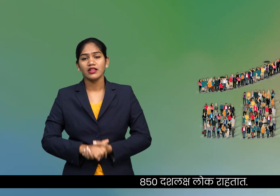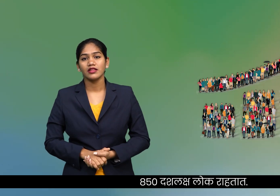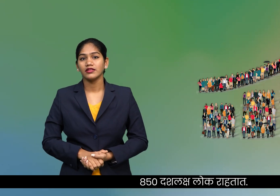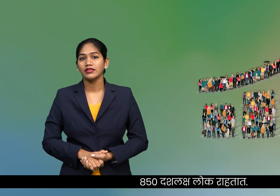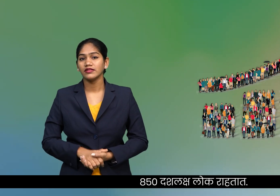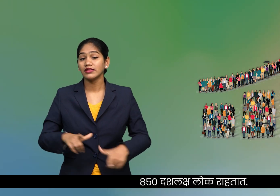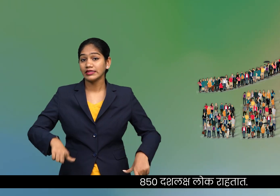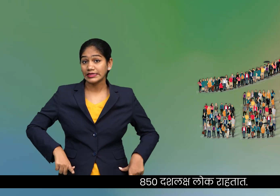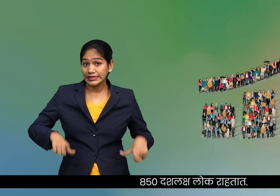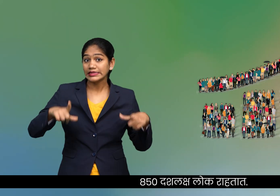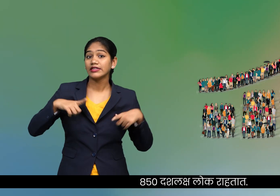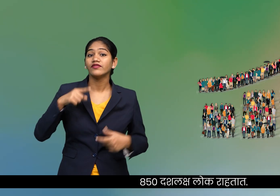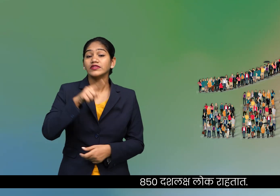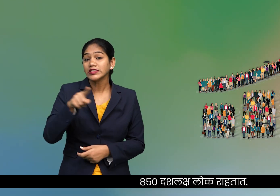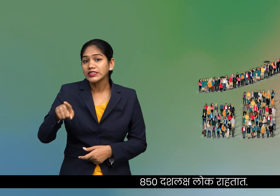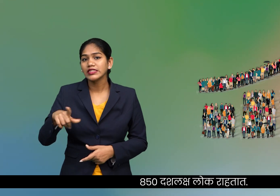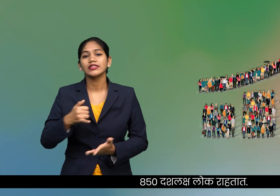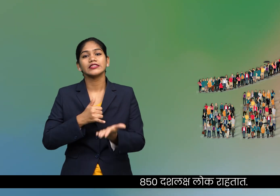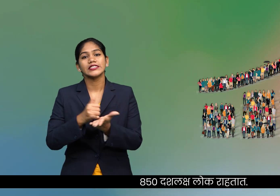850 दशलक्ष लोक राहत आहेत.